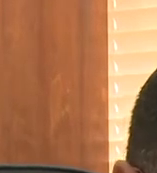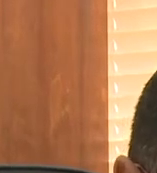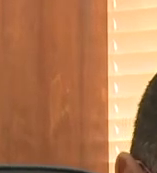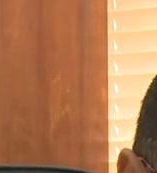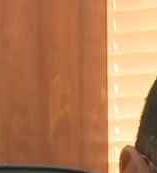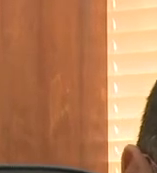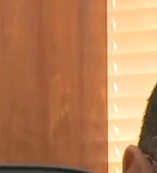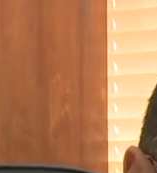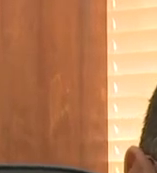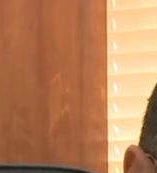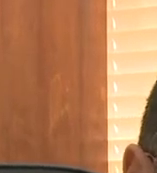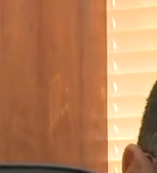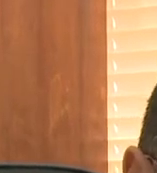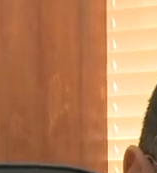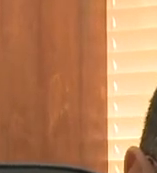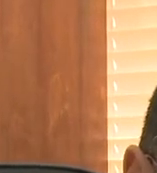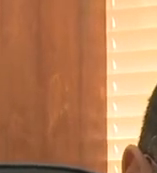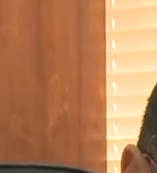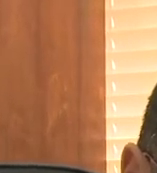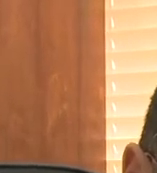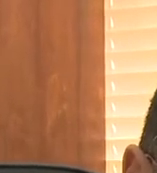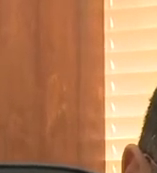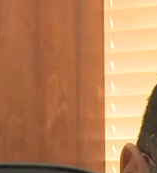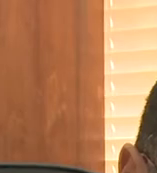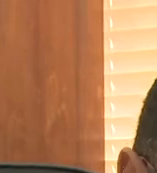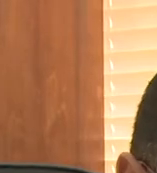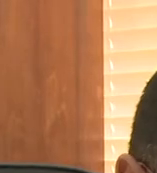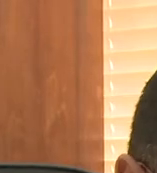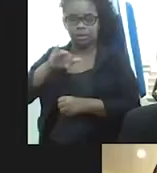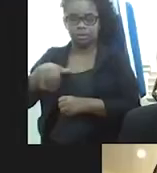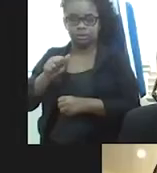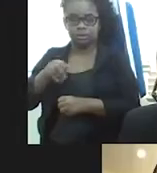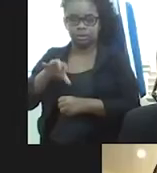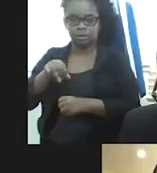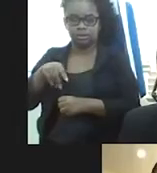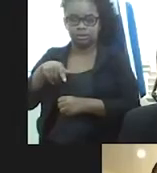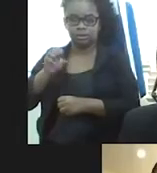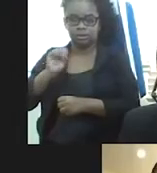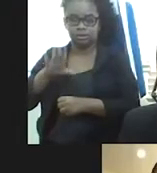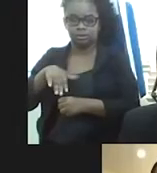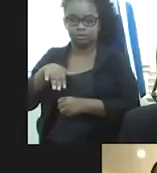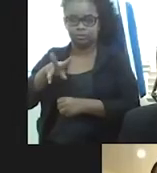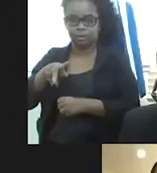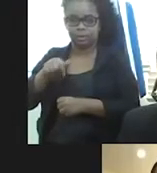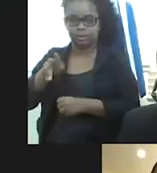999-2021, do excelentíssimo senhor vereador Jackson Wagner dos Santos Barbosa,